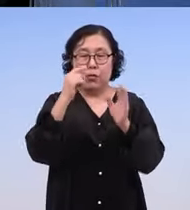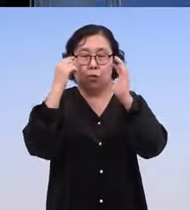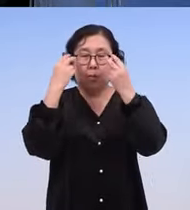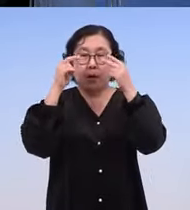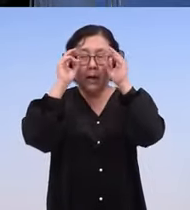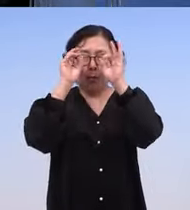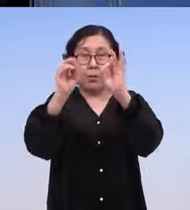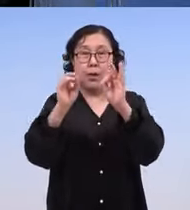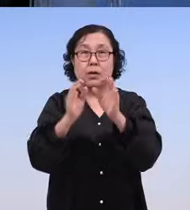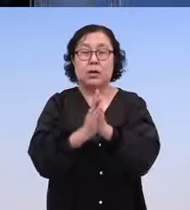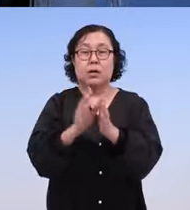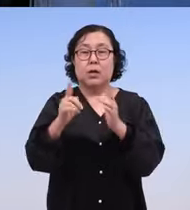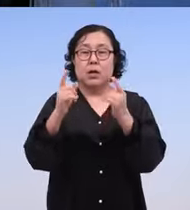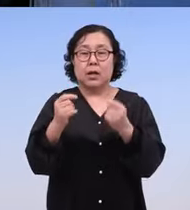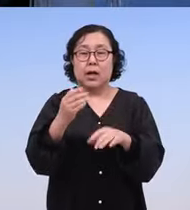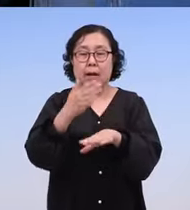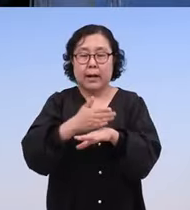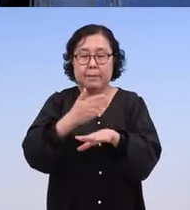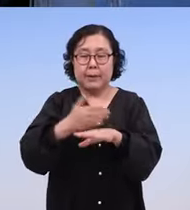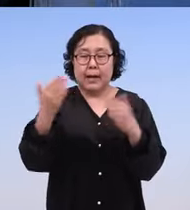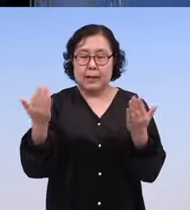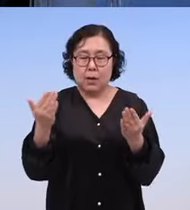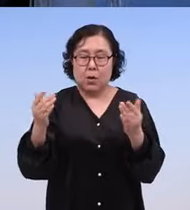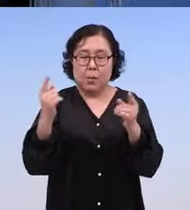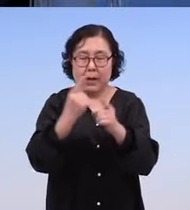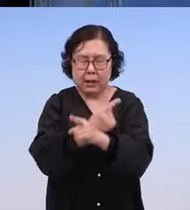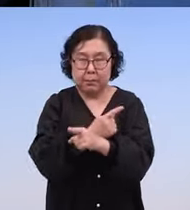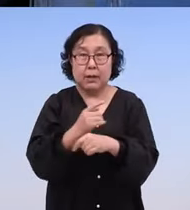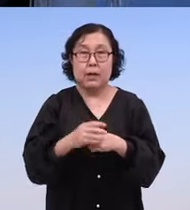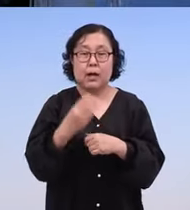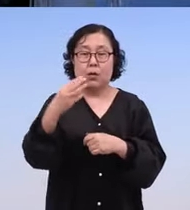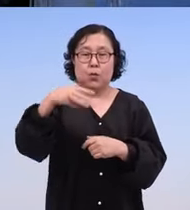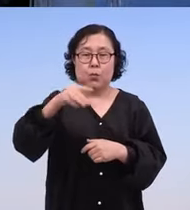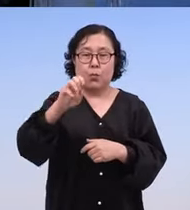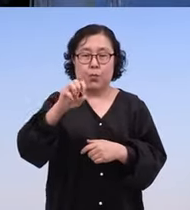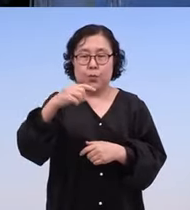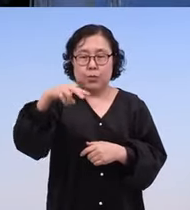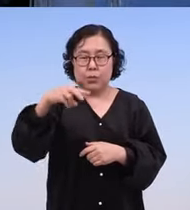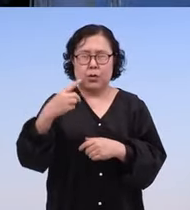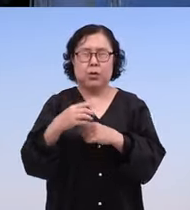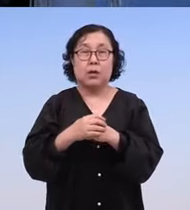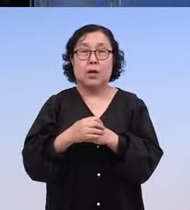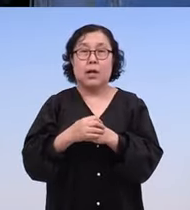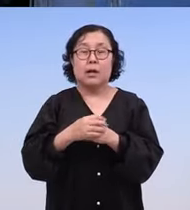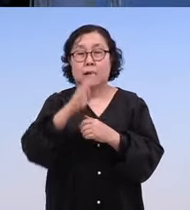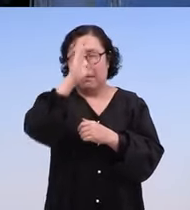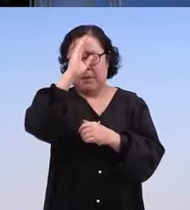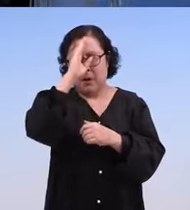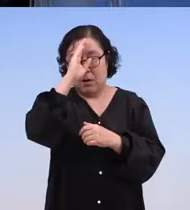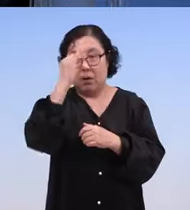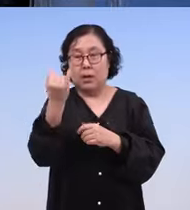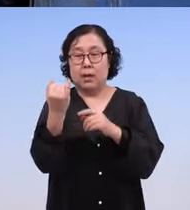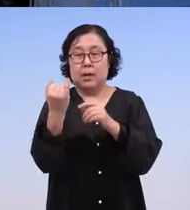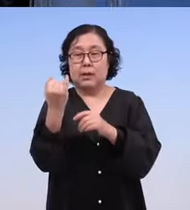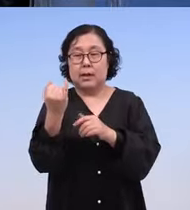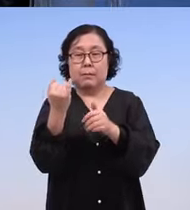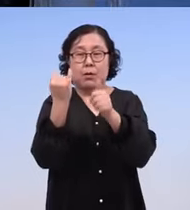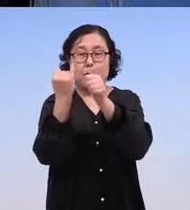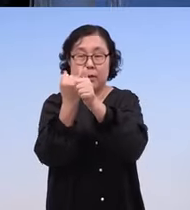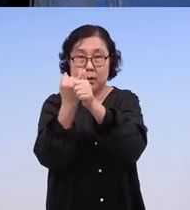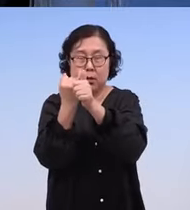눈으로 바라보면 이렇게 감사한 일로 바뀌어지는 겁니다. 루푸스라는 희귀성 난치병을 가진 자매를